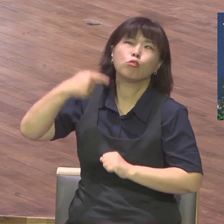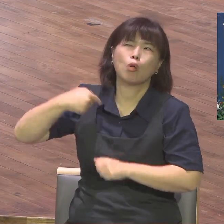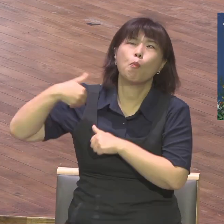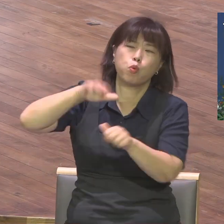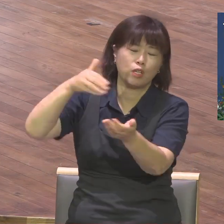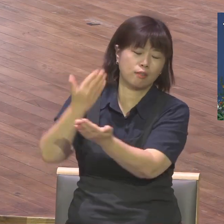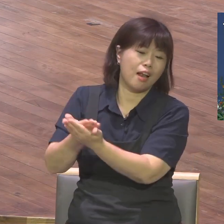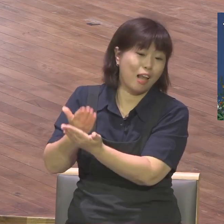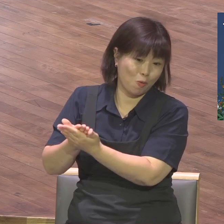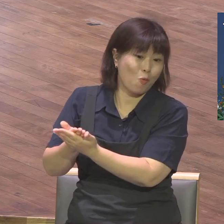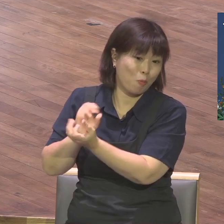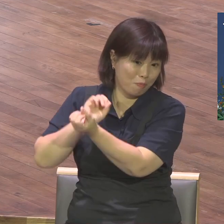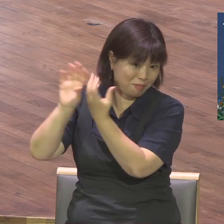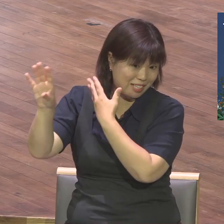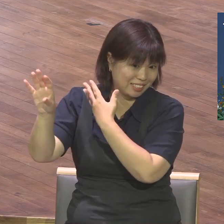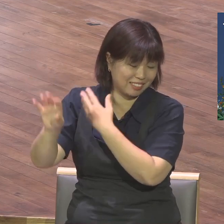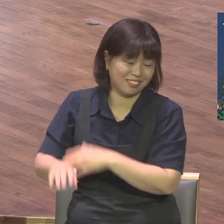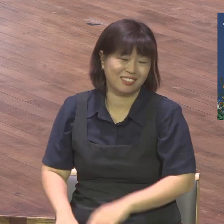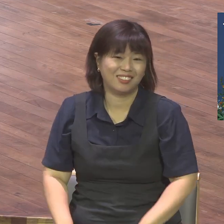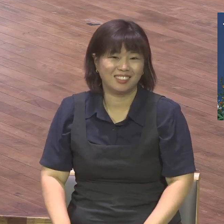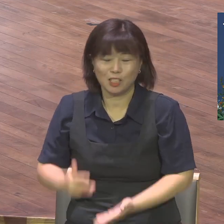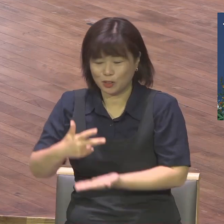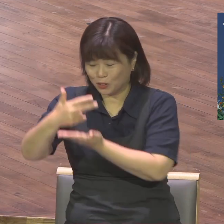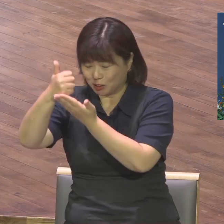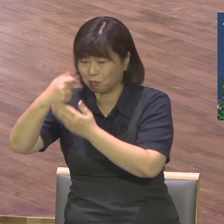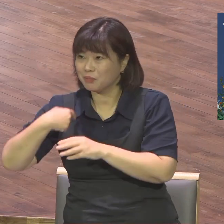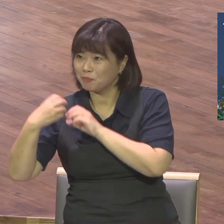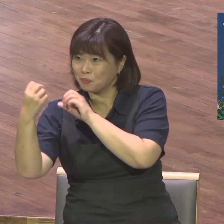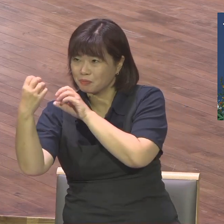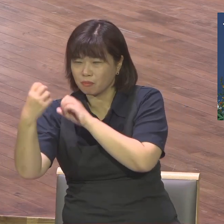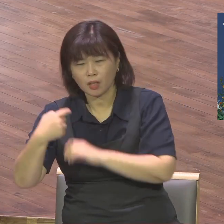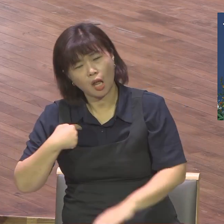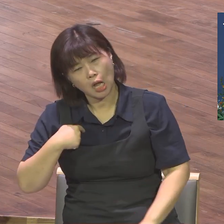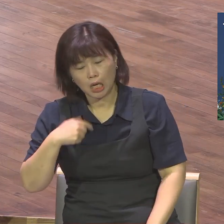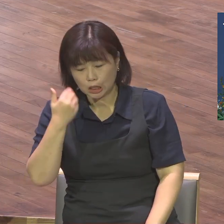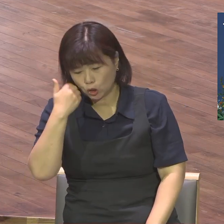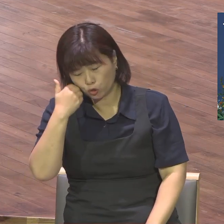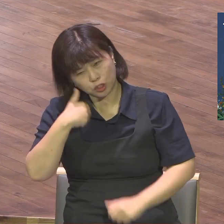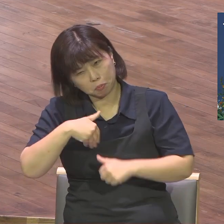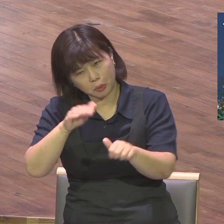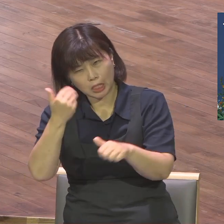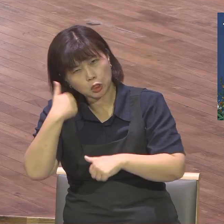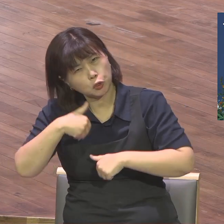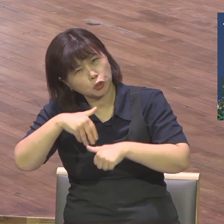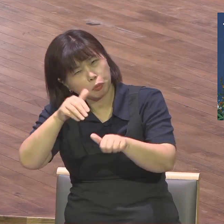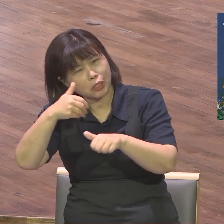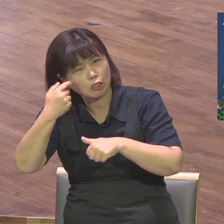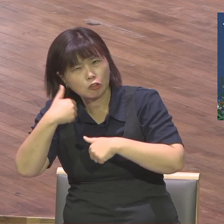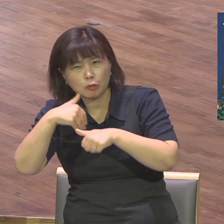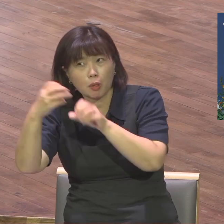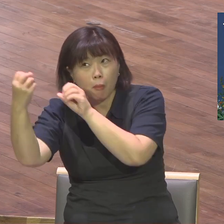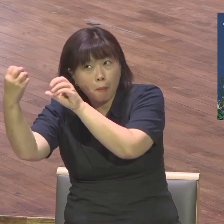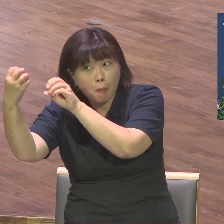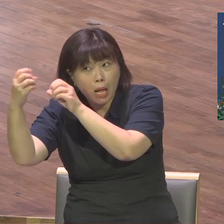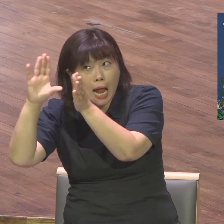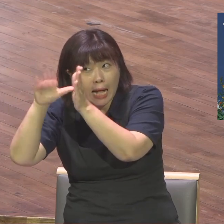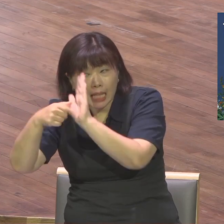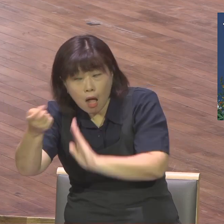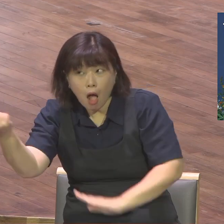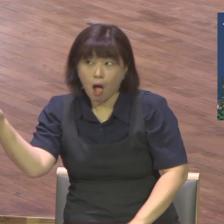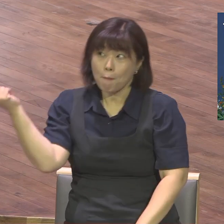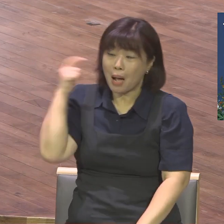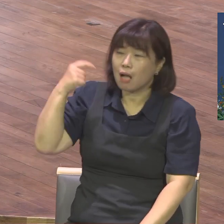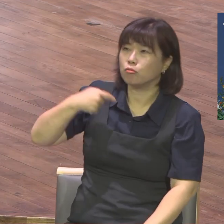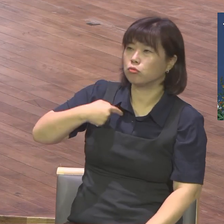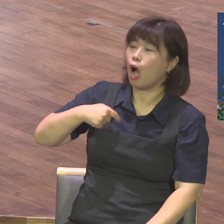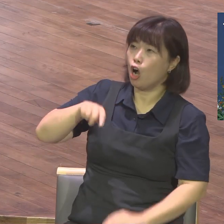보내며 누가 우리를 위하여 갈까. 하나님의 부르심에 이사야는 지체 없이 내가 여기